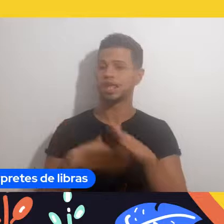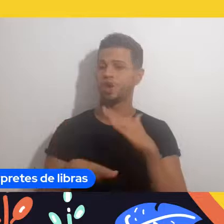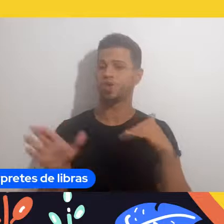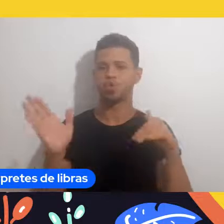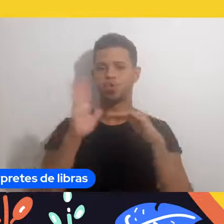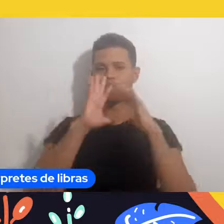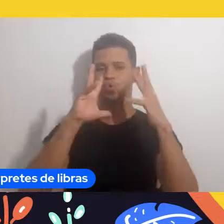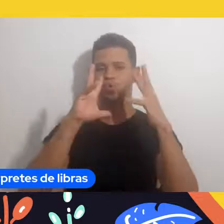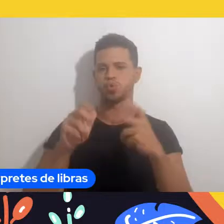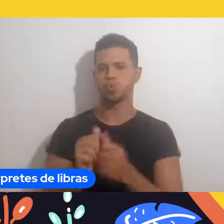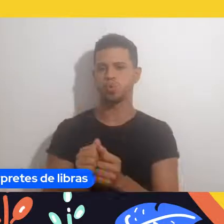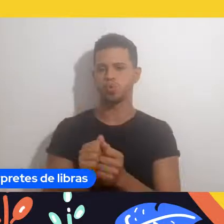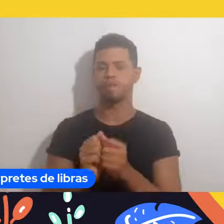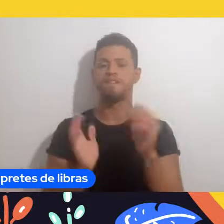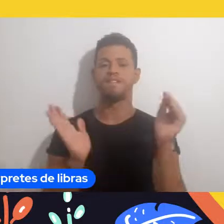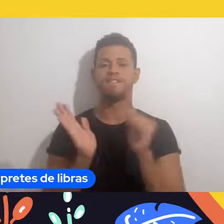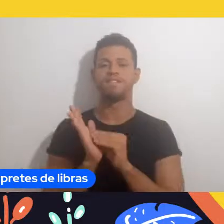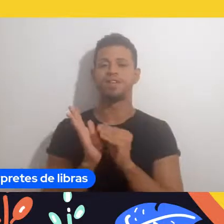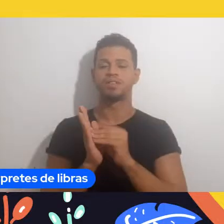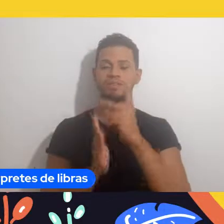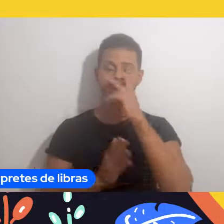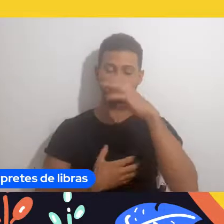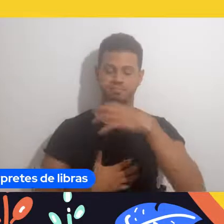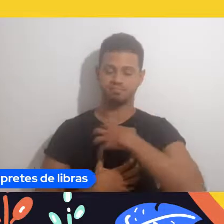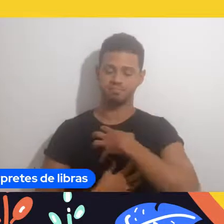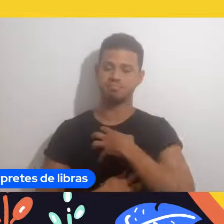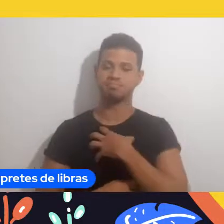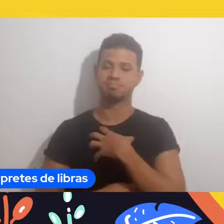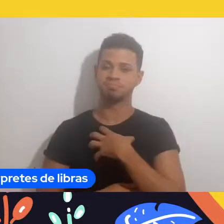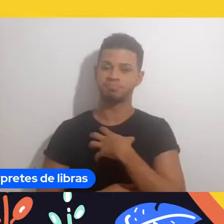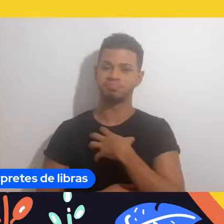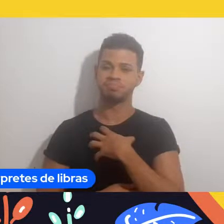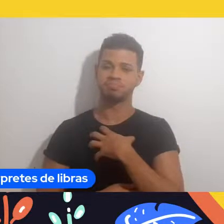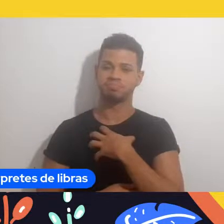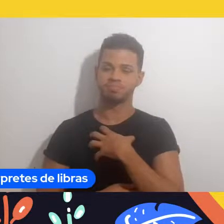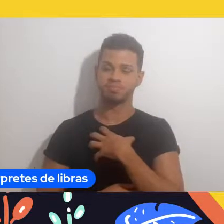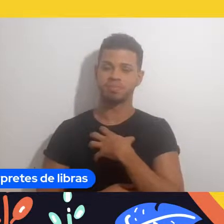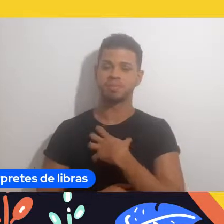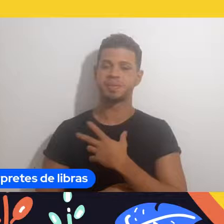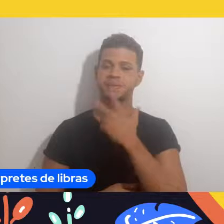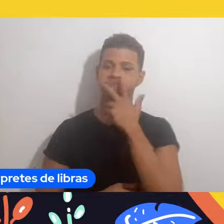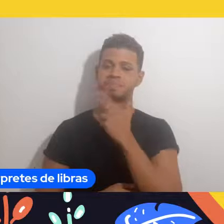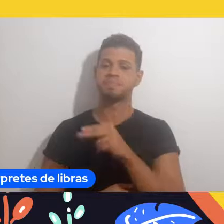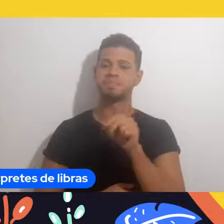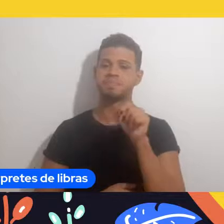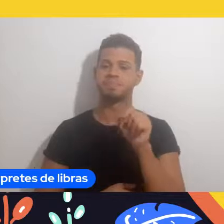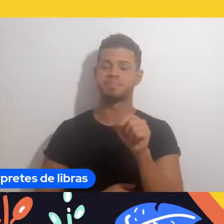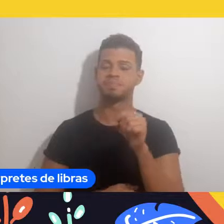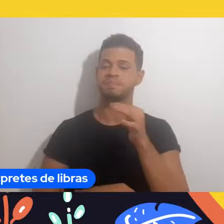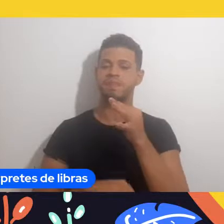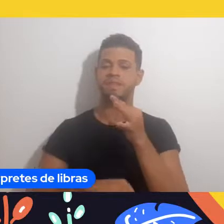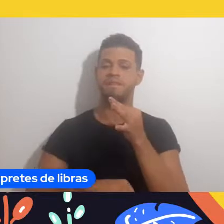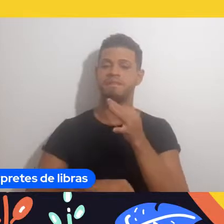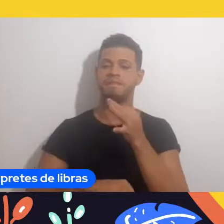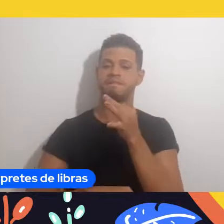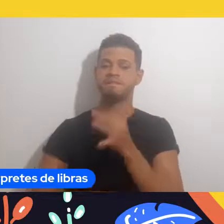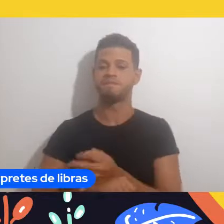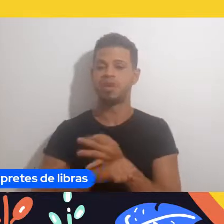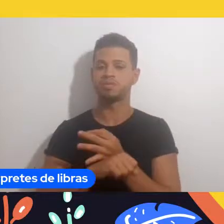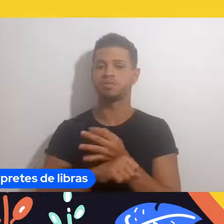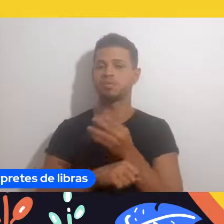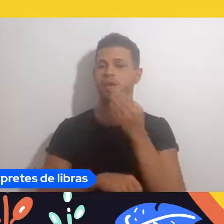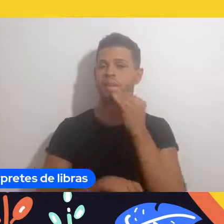a falta, ela é gigante. A falta, ela do... A falta dos experimentos,